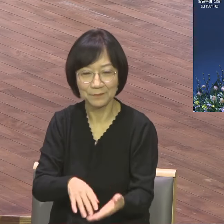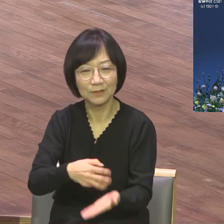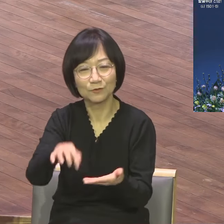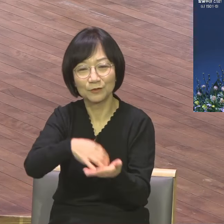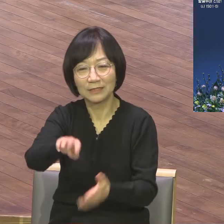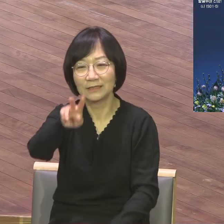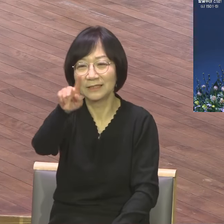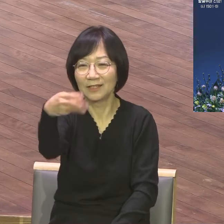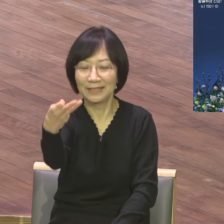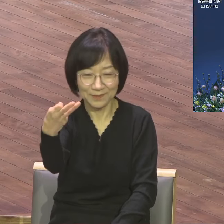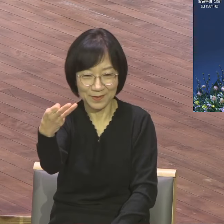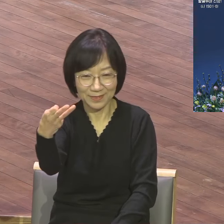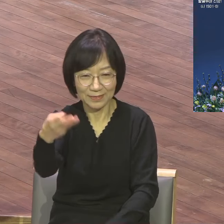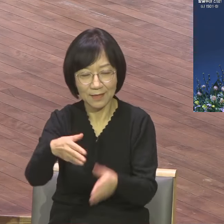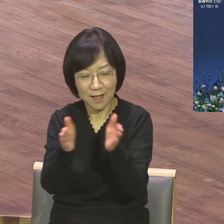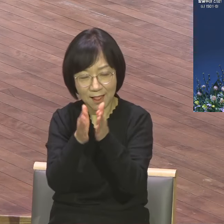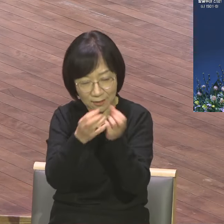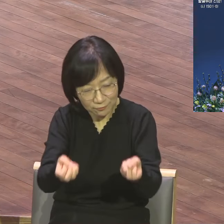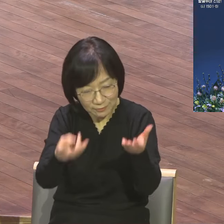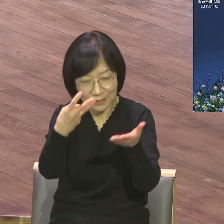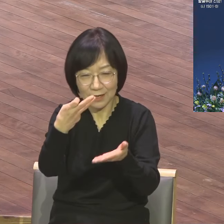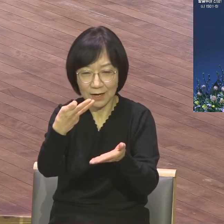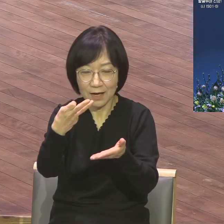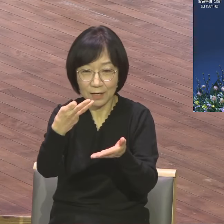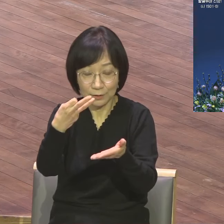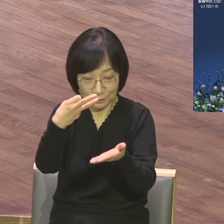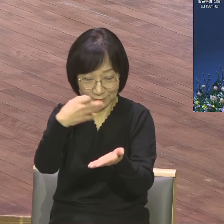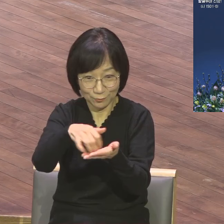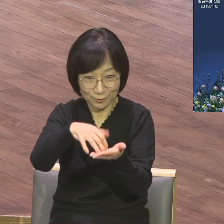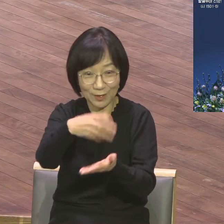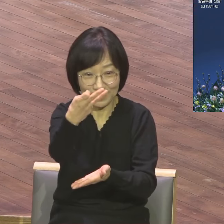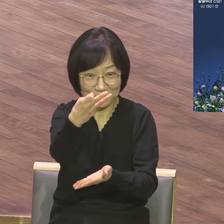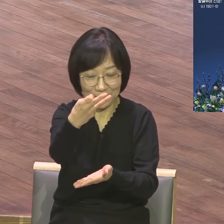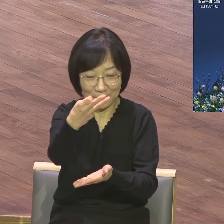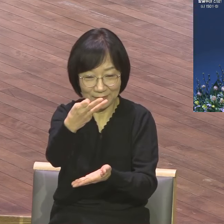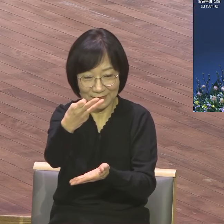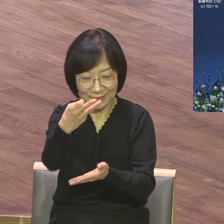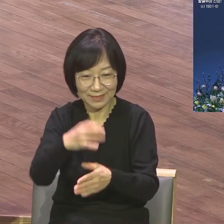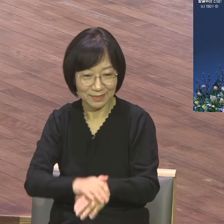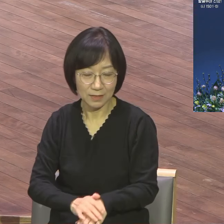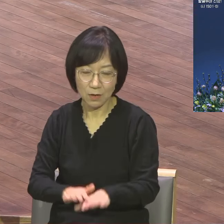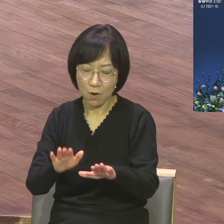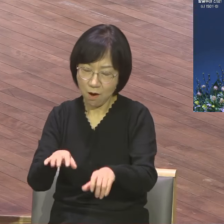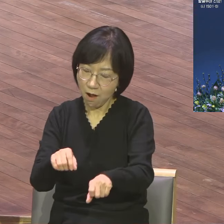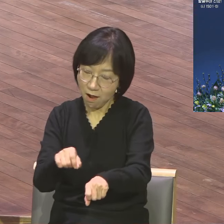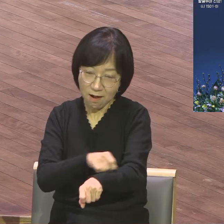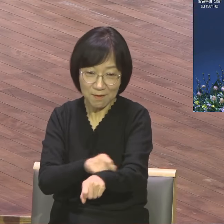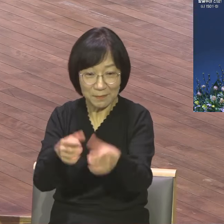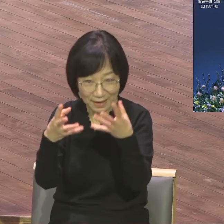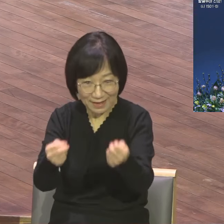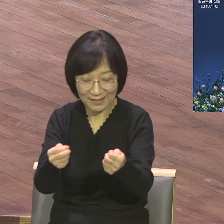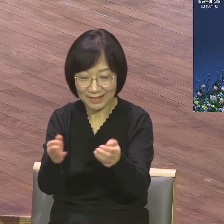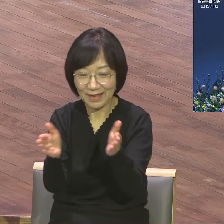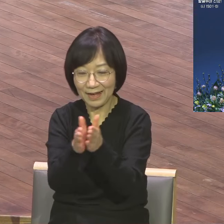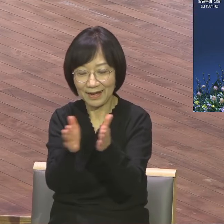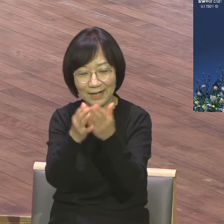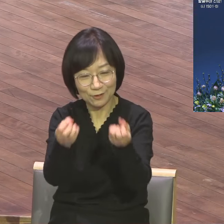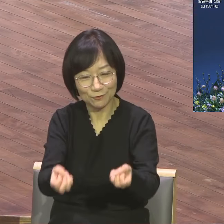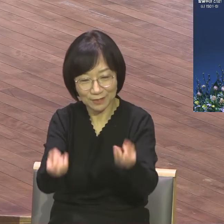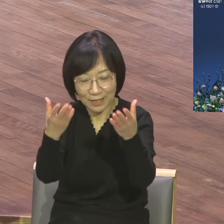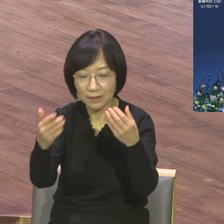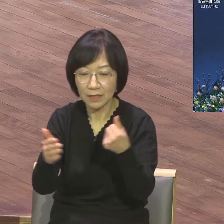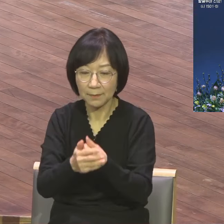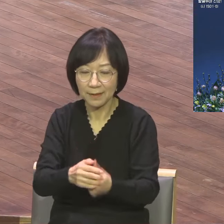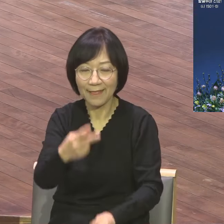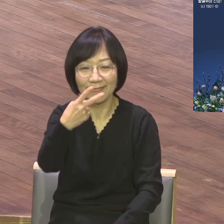나옵니다. 할렐루야. 다른 시편에 비해서 특별히 할렐루야를 강조하기 때문에 대 할렐루야